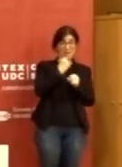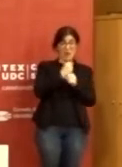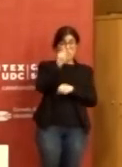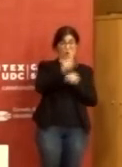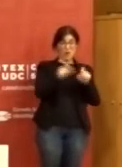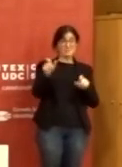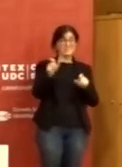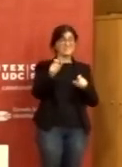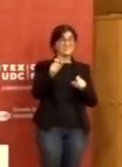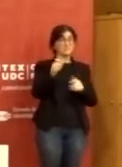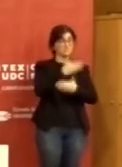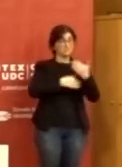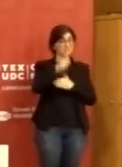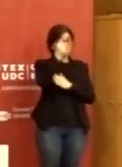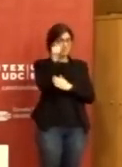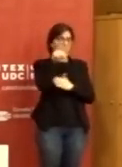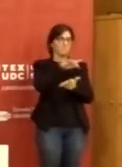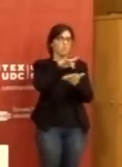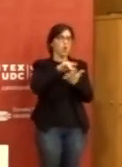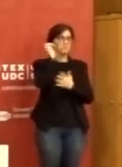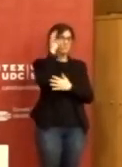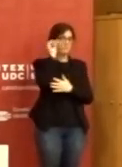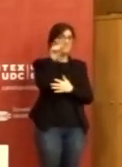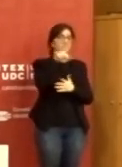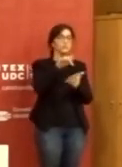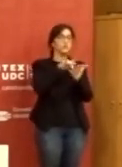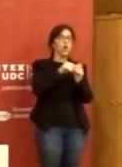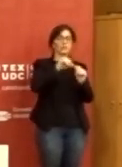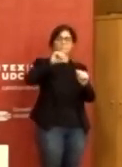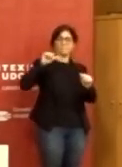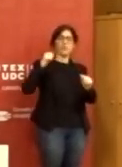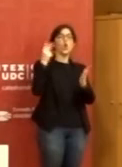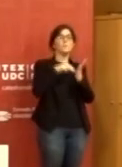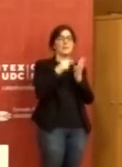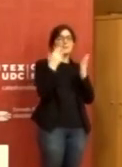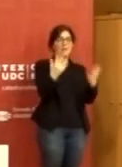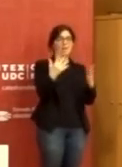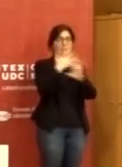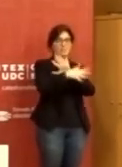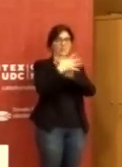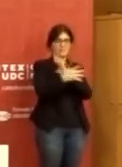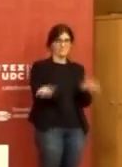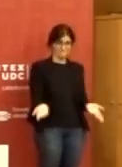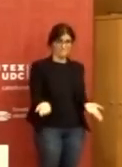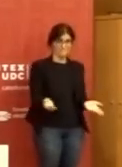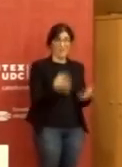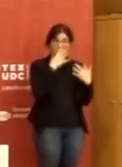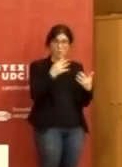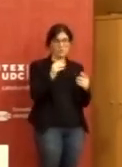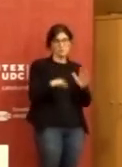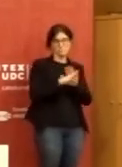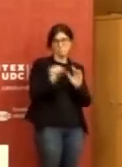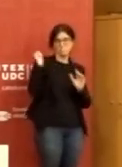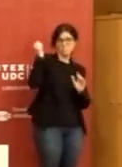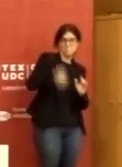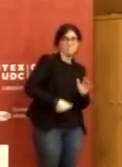de la organización. Esto fue en el 2010 y aún hoy sigue el programa dentro de la empresa. Se ha también hecho alianza